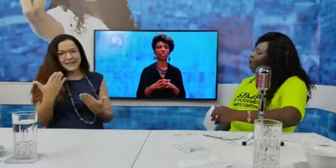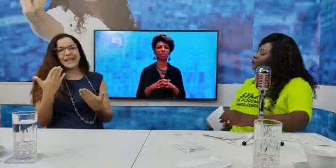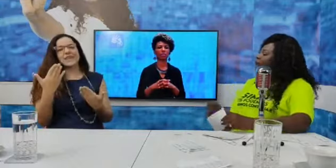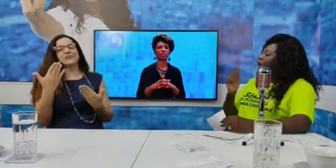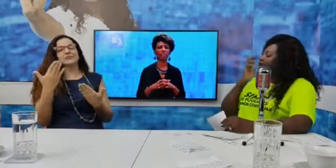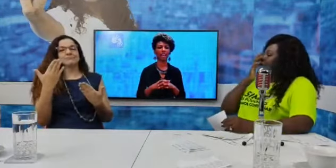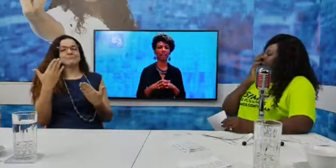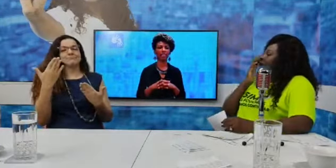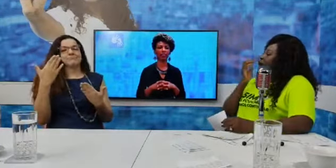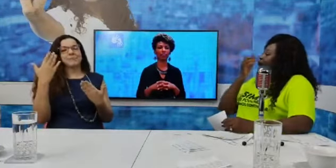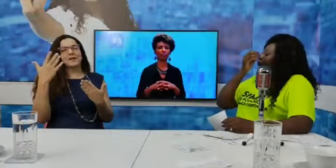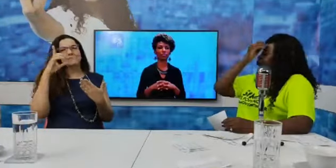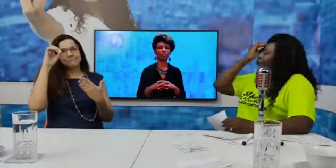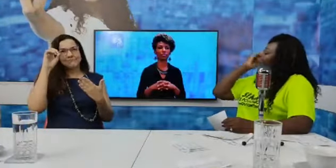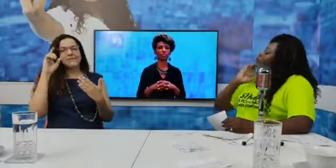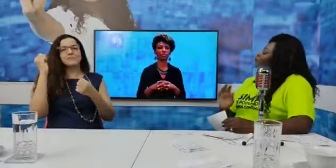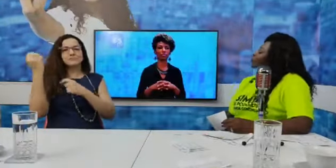Muito obrigada.